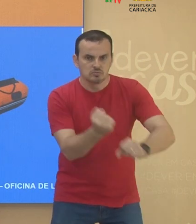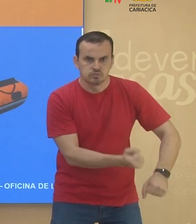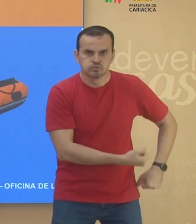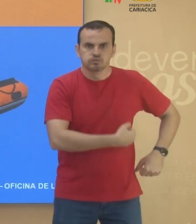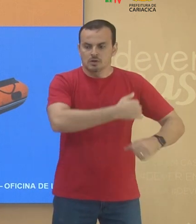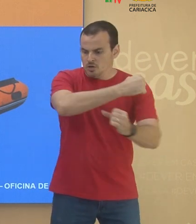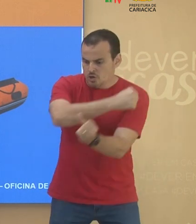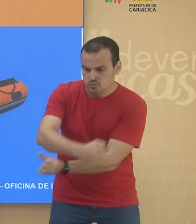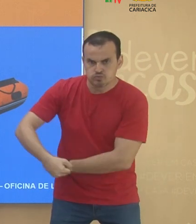Bote.